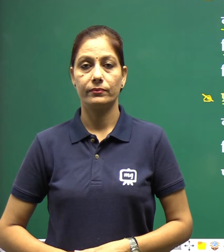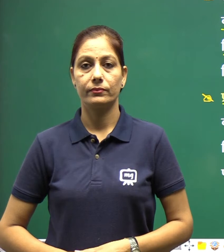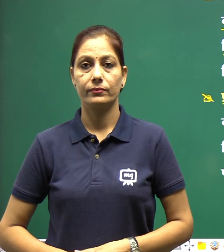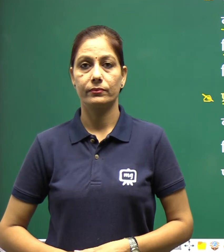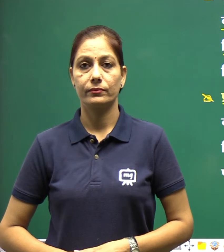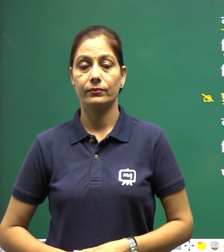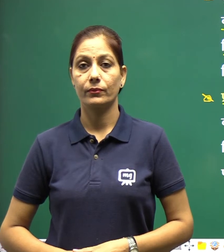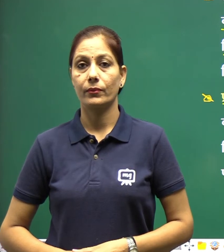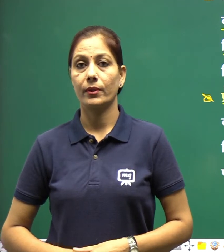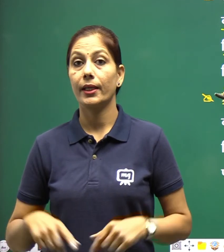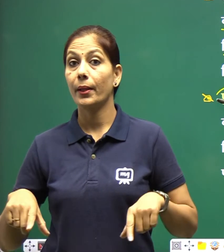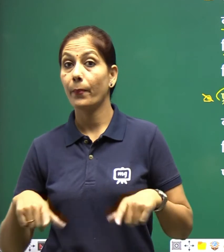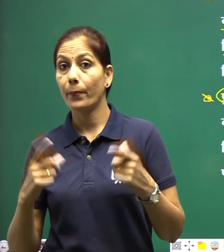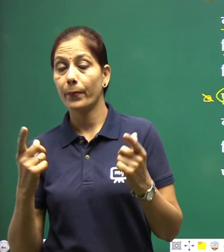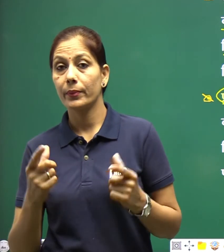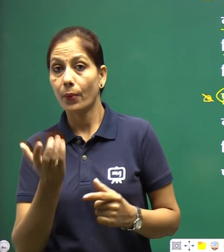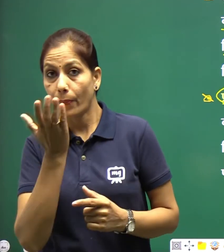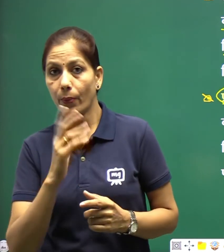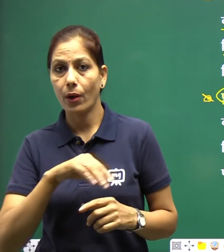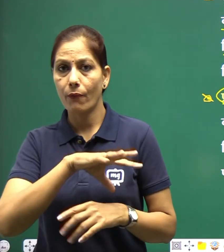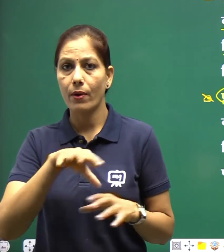प्राकृतिक सौंदर्य को